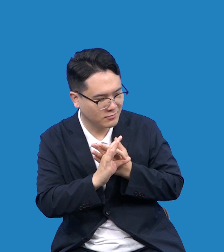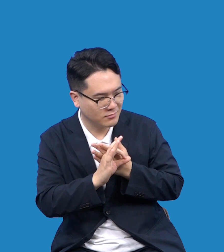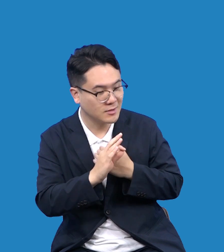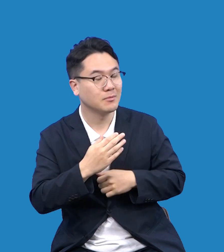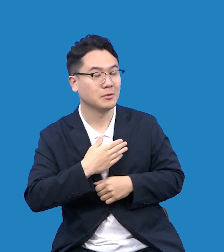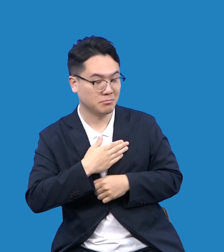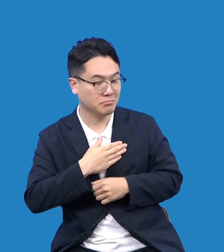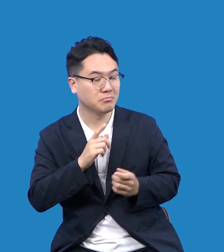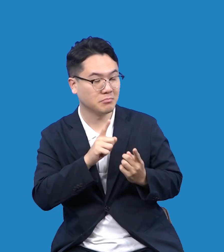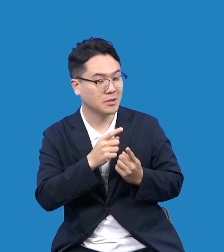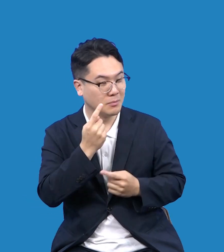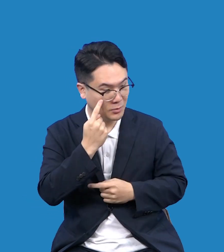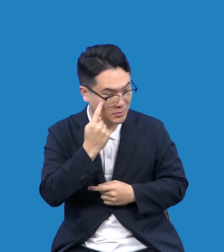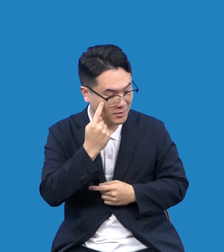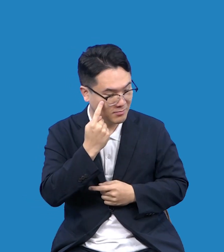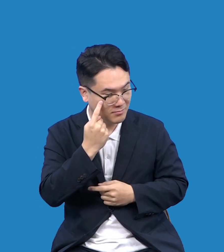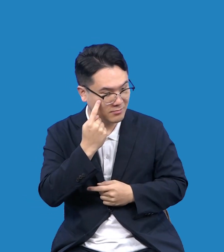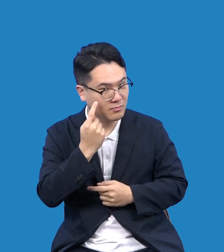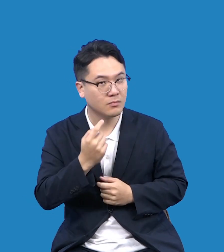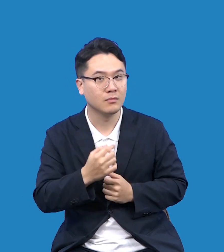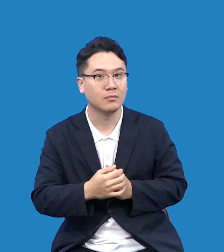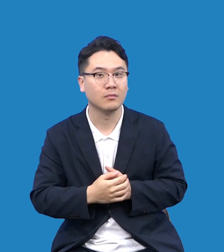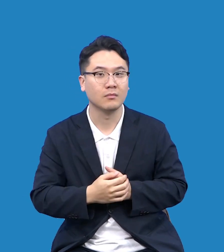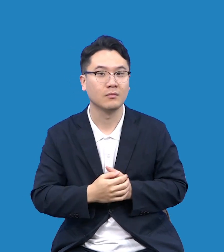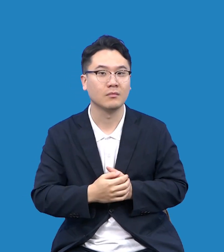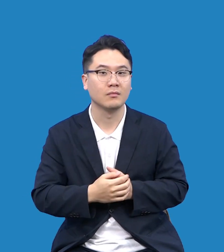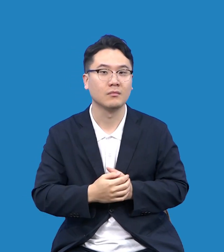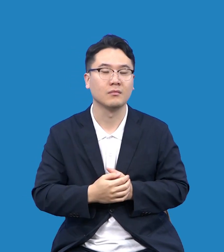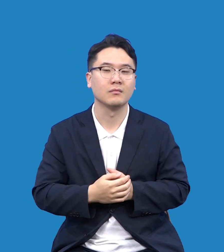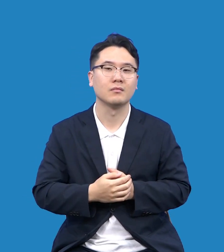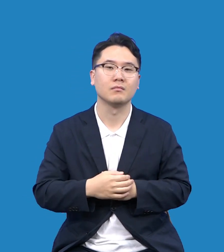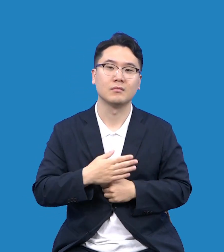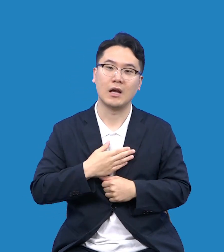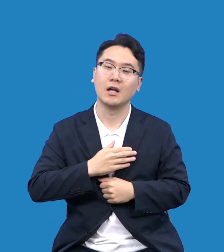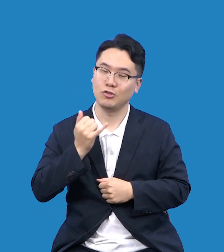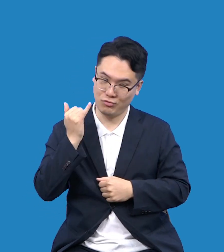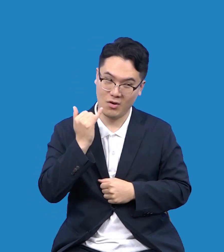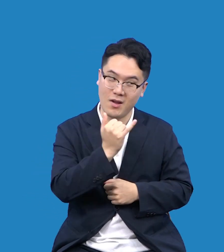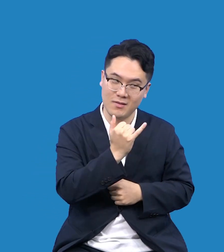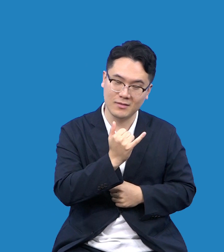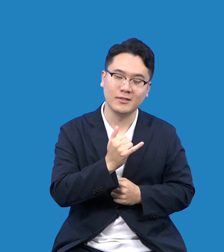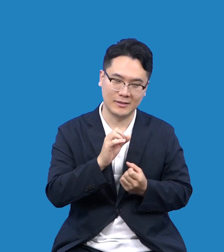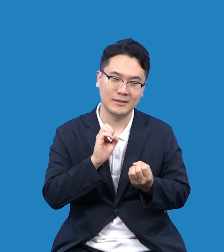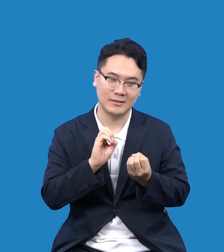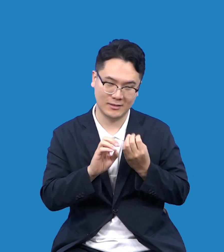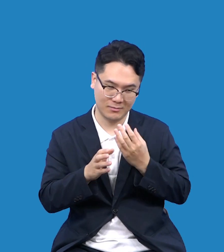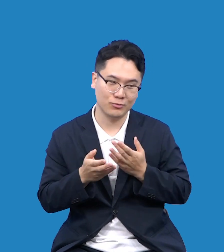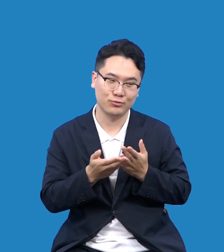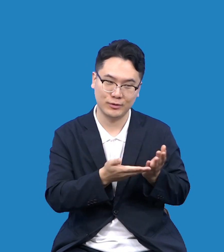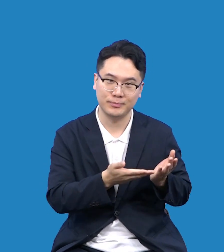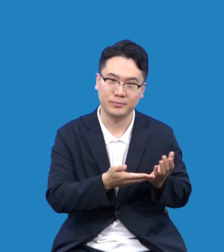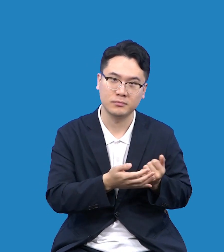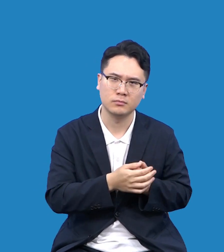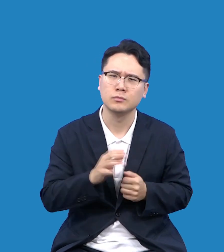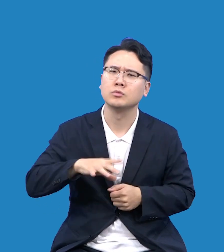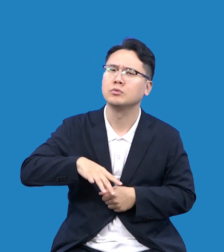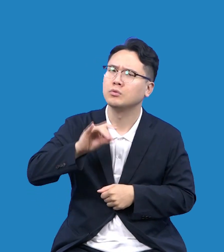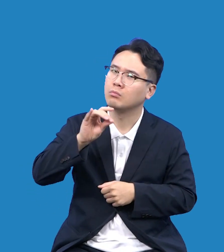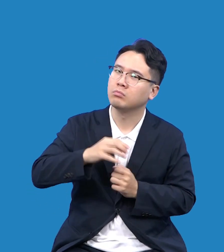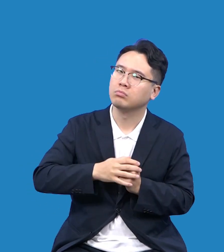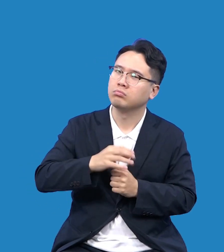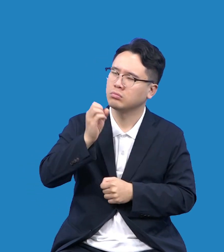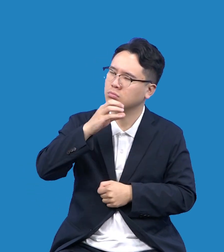한번 해봅시다. 전화로 제가 대답을 말씀드리겠습니다. 처음에는 그분들의 형식적인 습관이